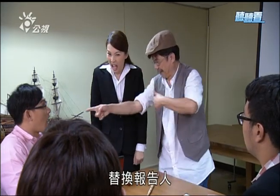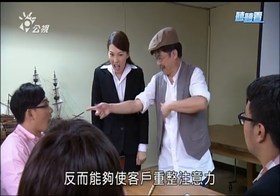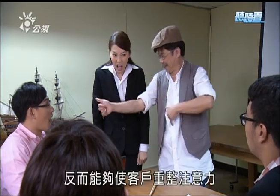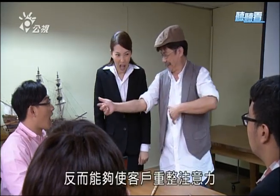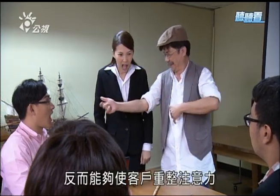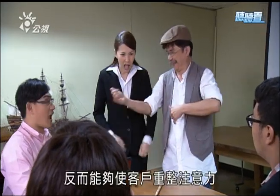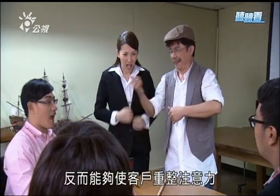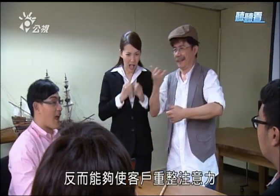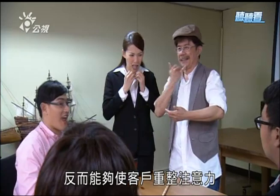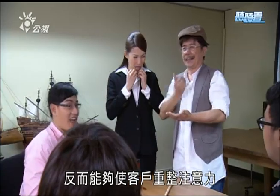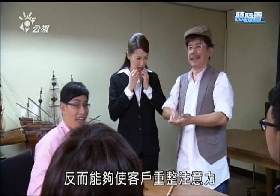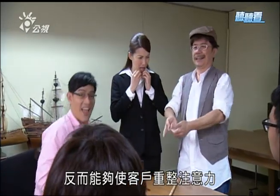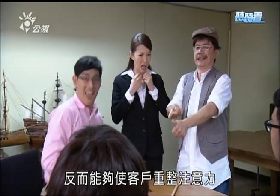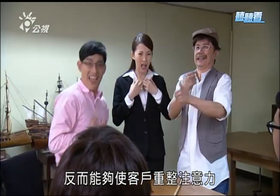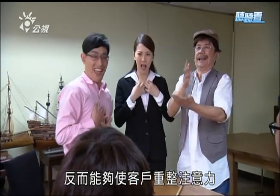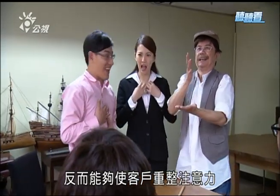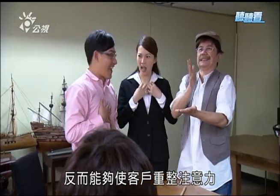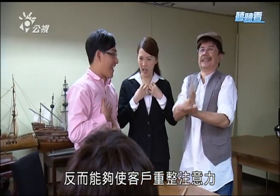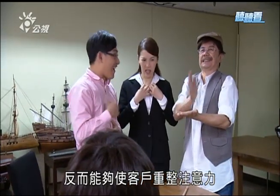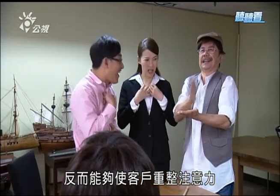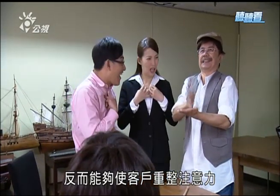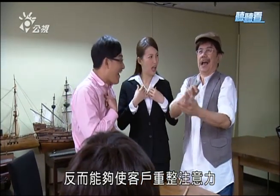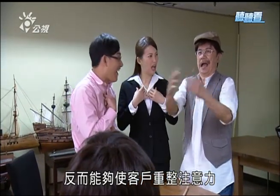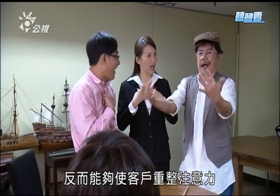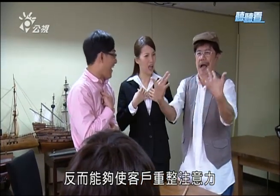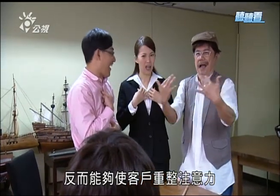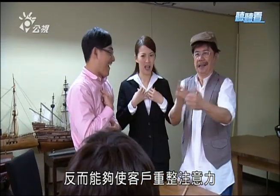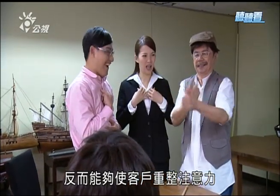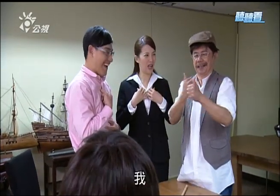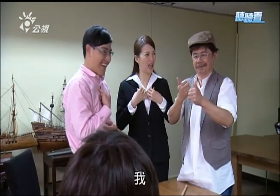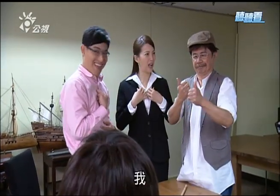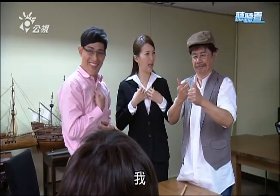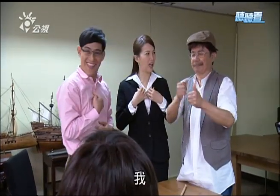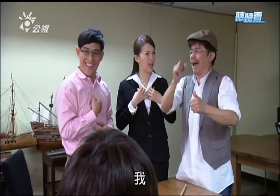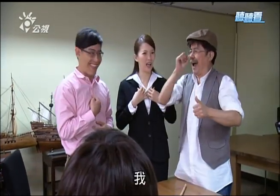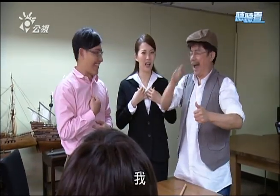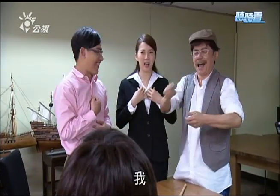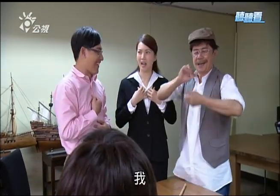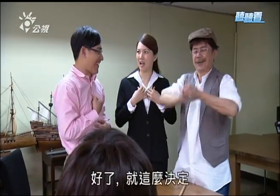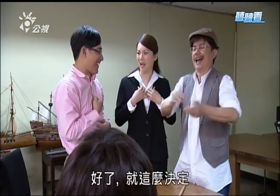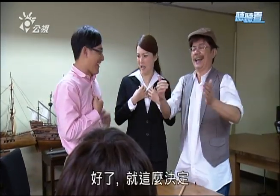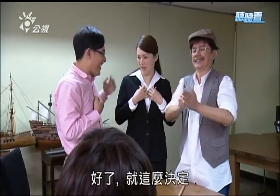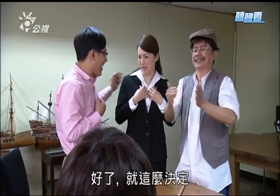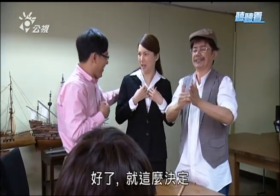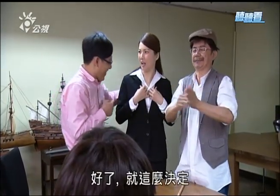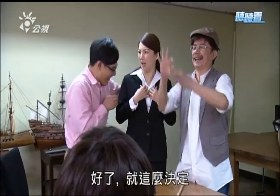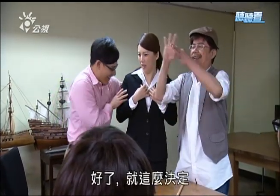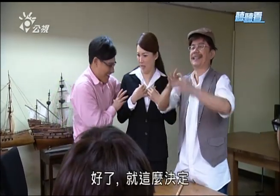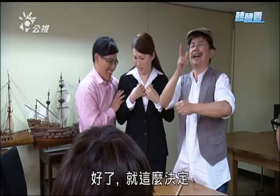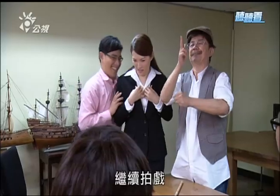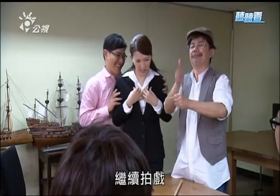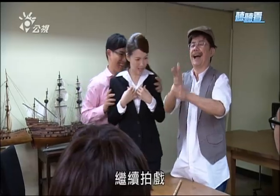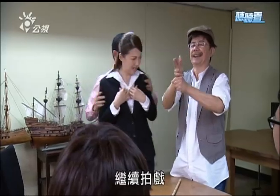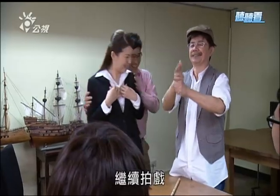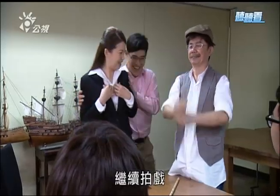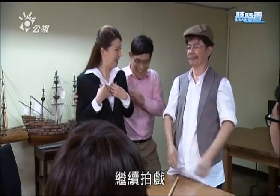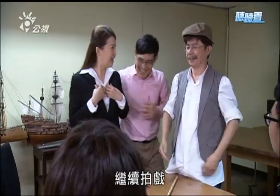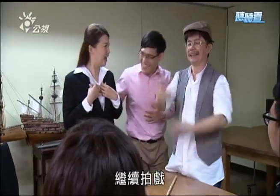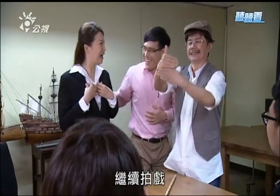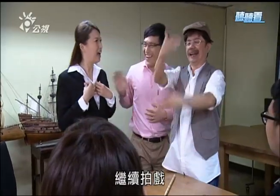反而能够使客户重整注意力。好了， 就这么决定，继续拍戏啊！